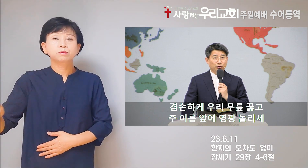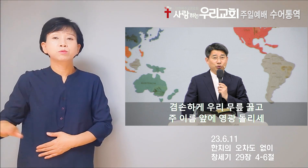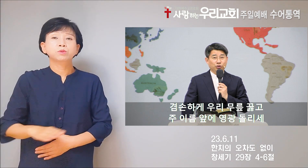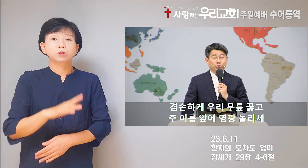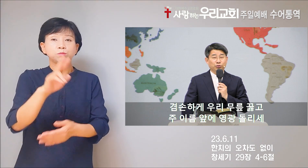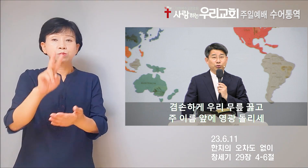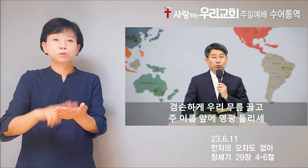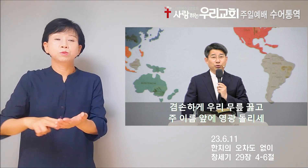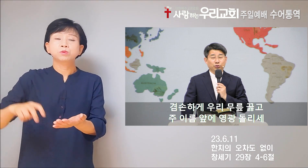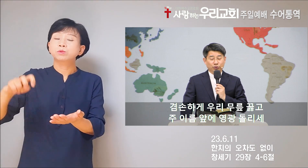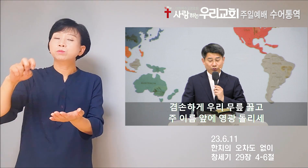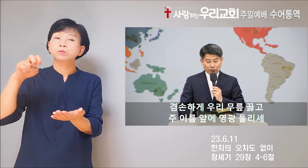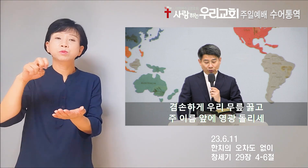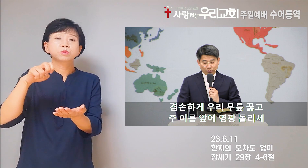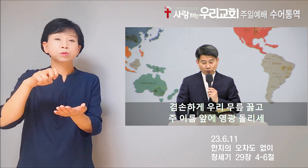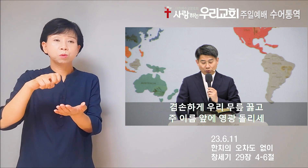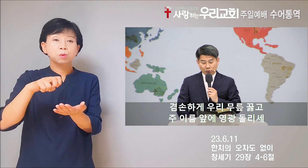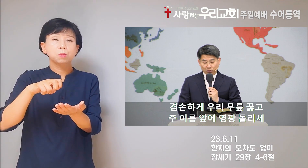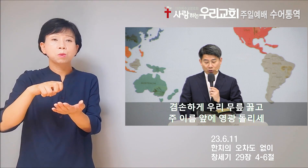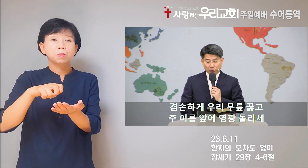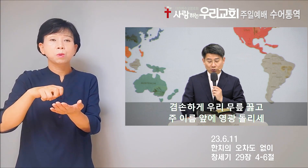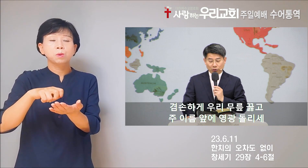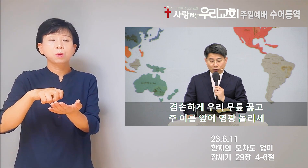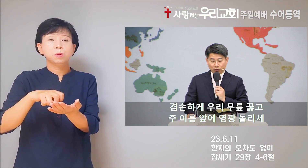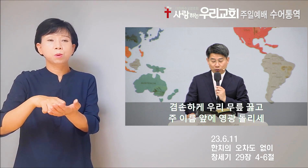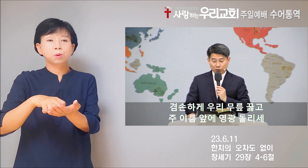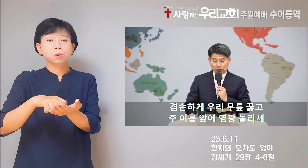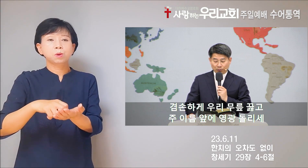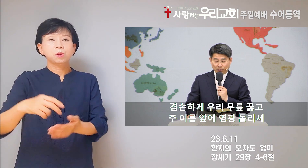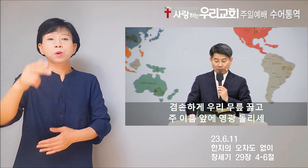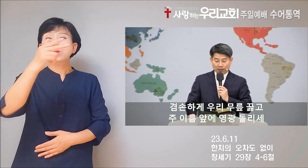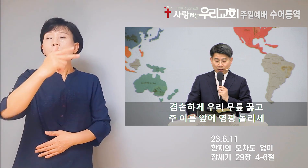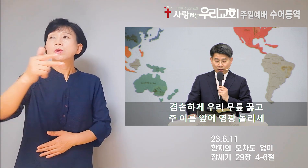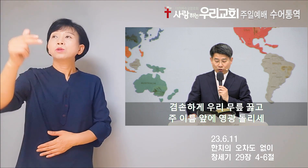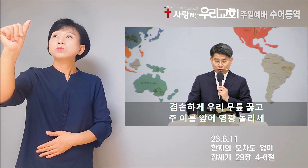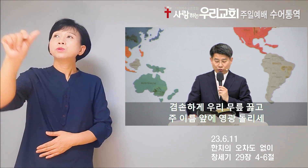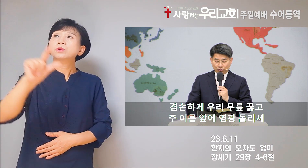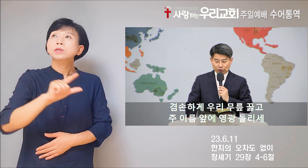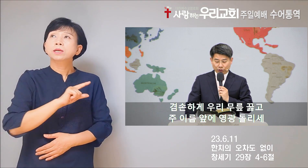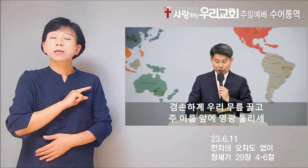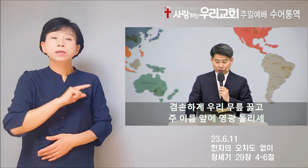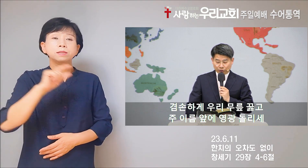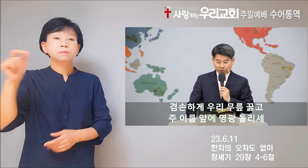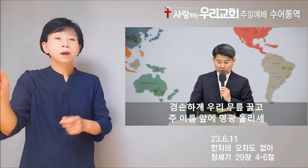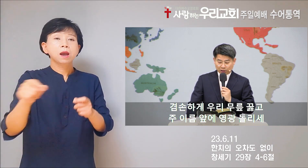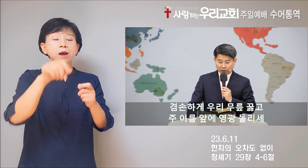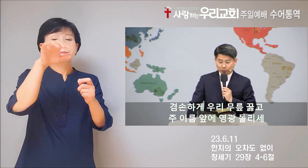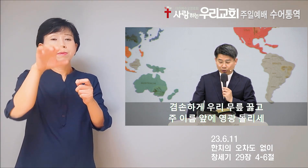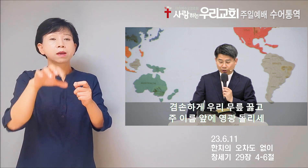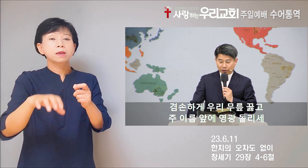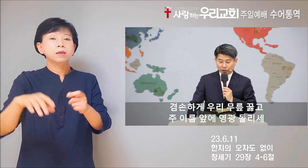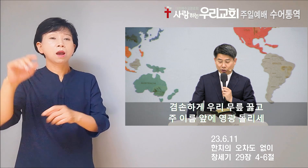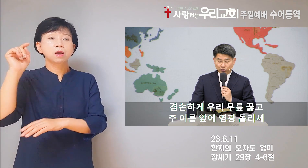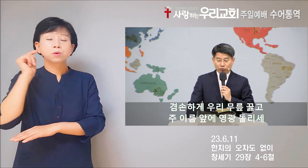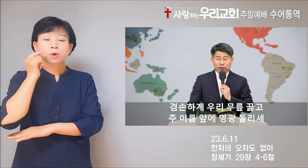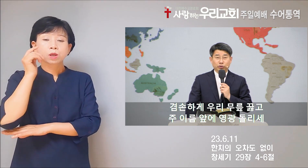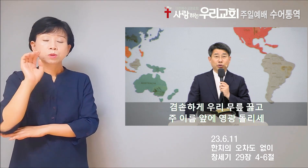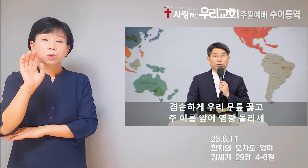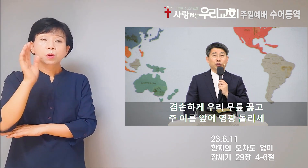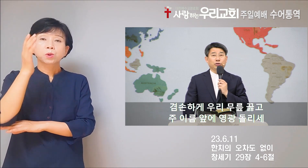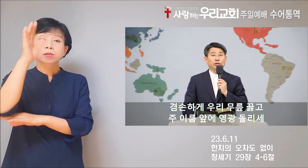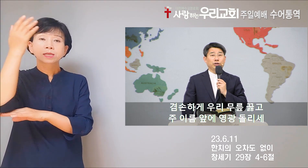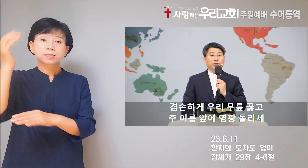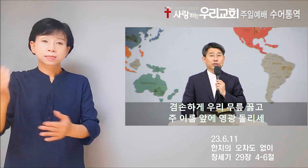겸손하게 우리 무릎 꿇고 주 이름 앞에 영광